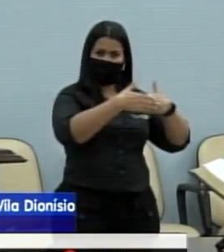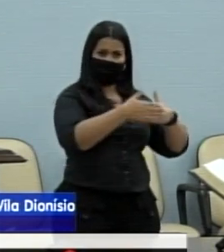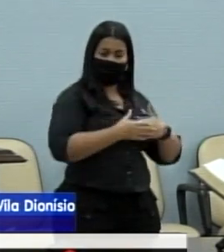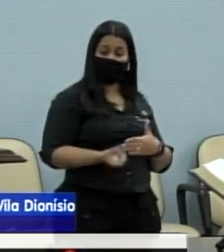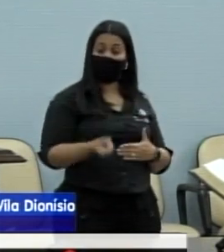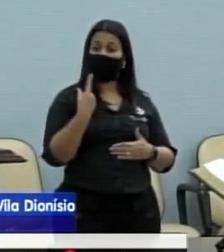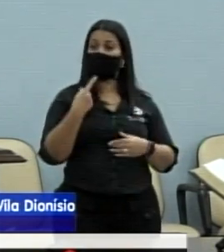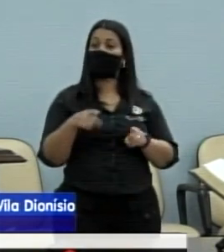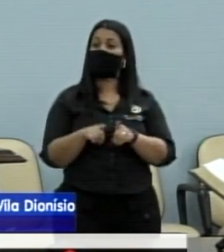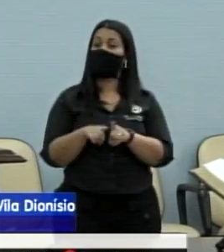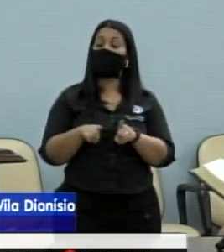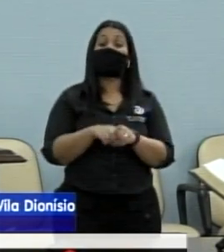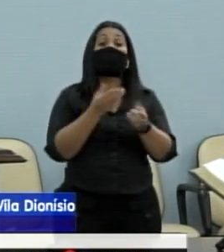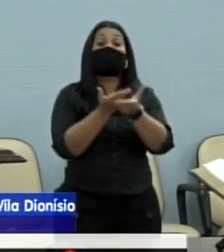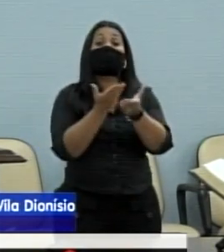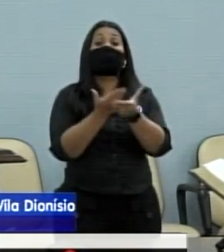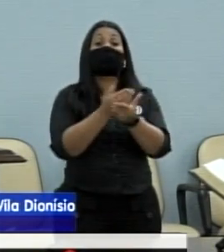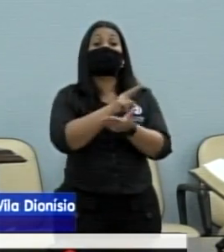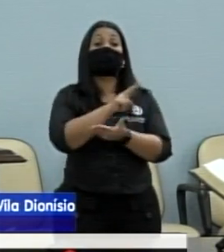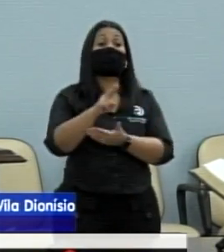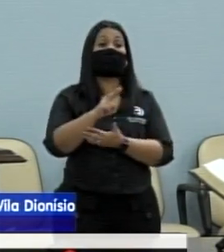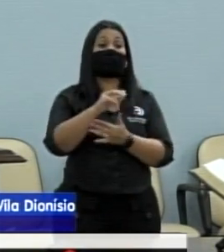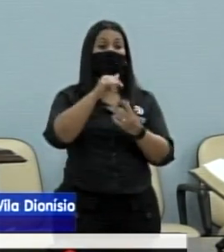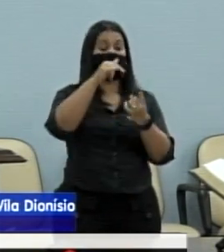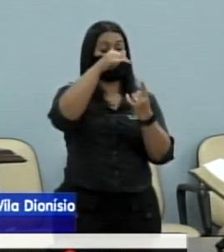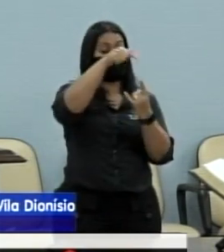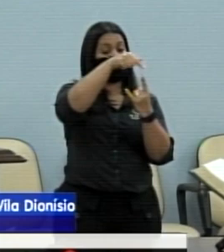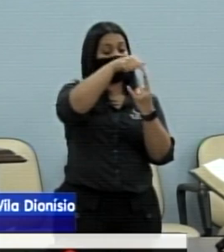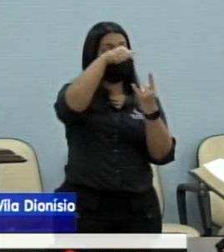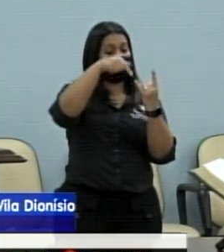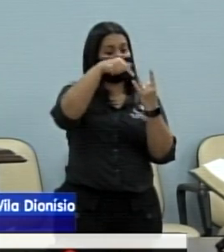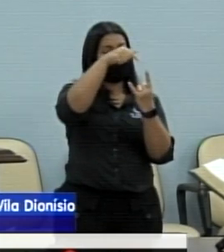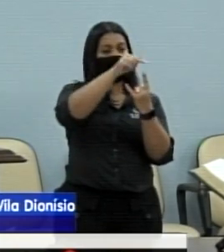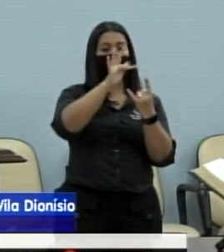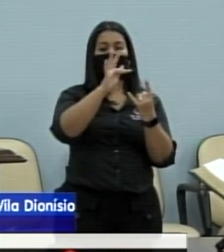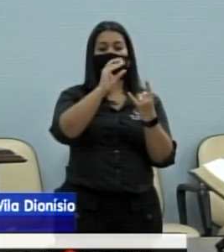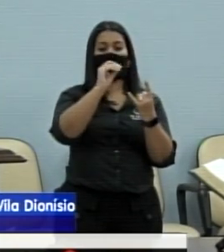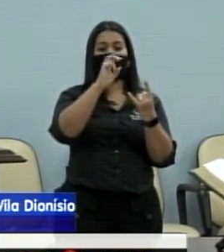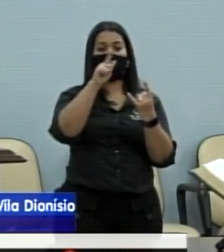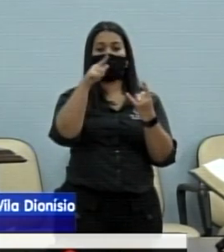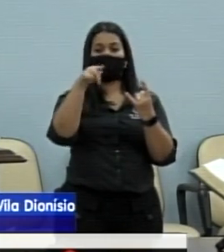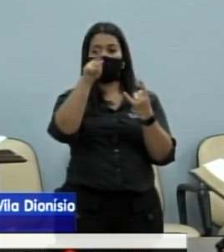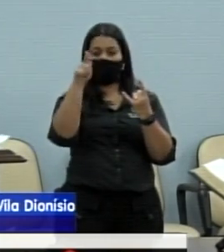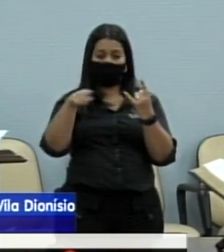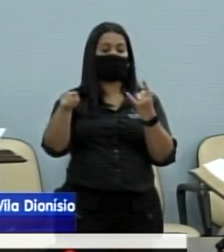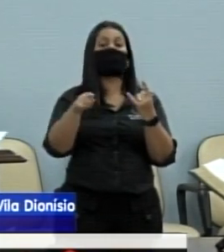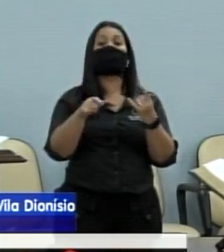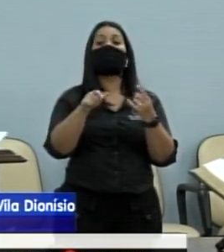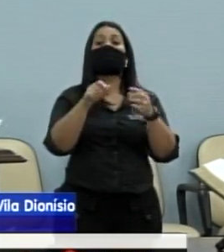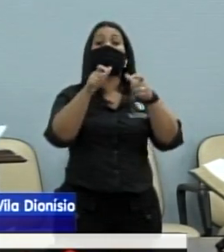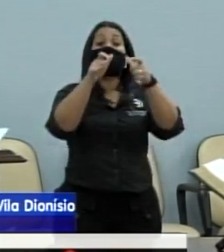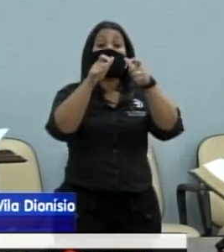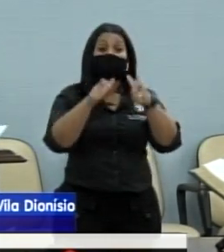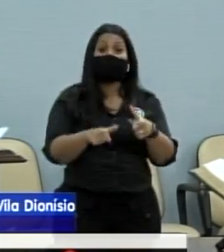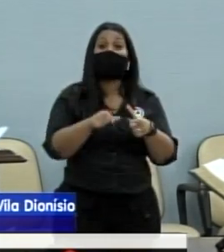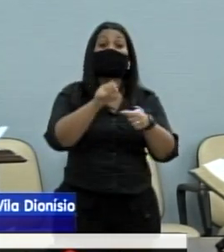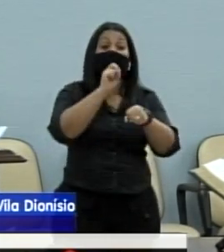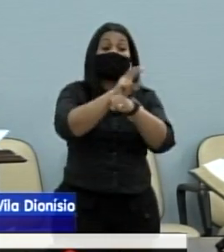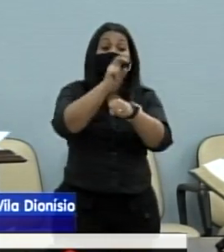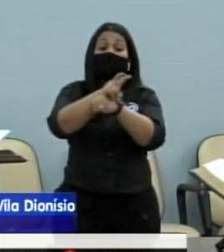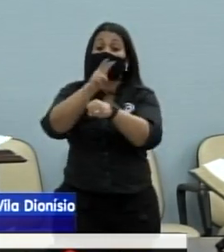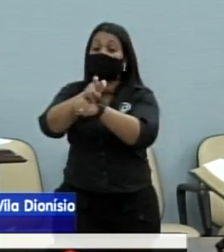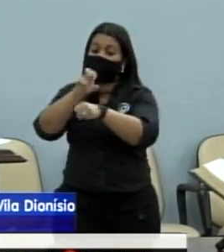aqui um estudo da Fiocruz, publicado a semana passada, dizendo que o maior local de transmissão de vírus,